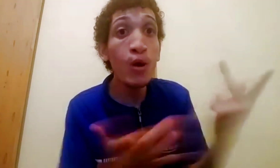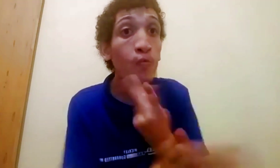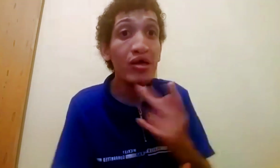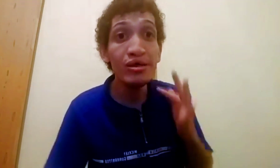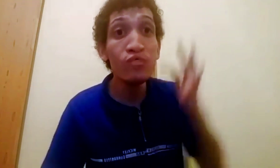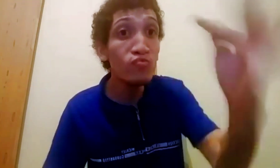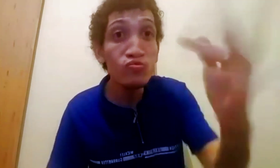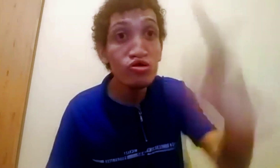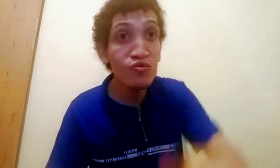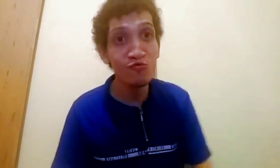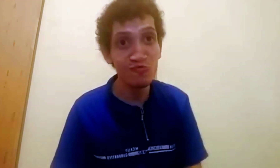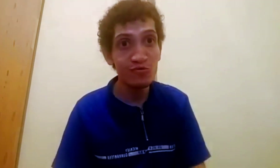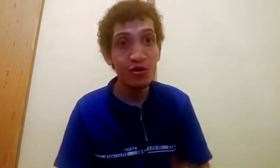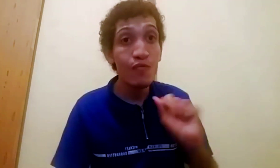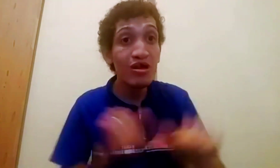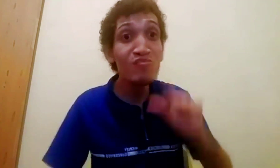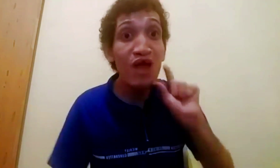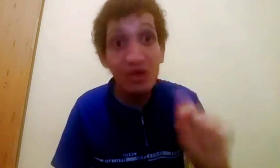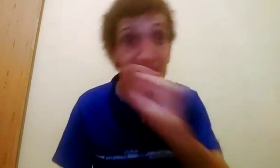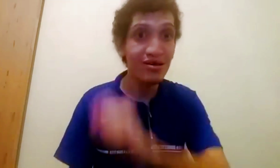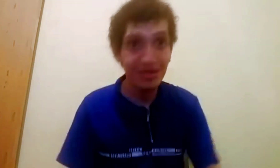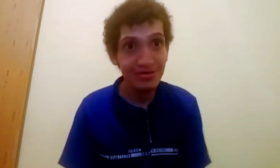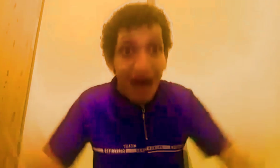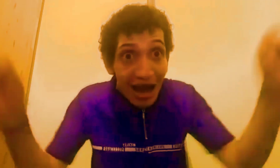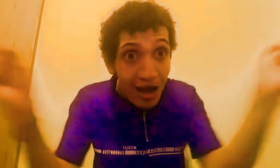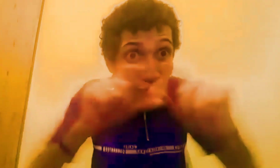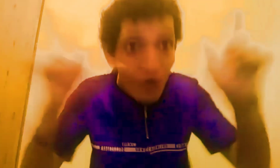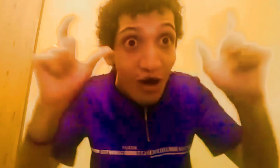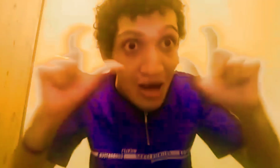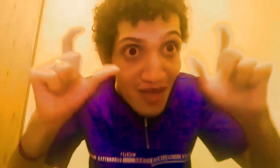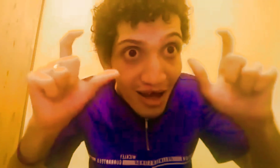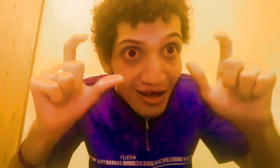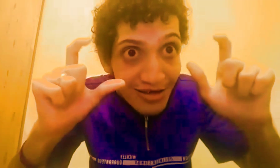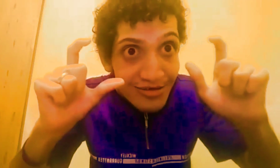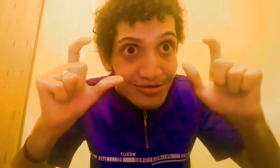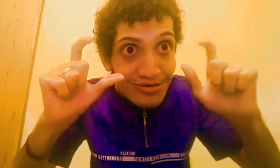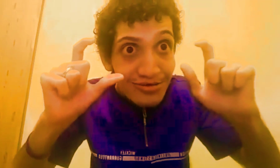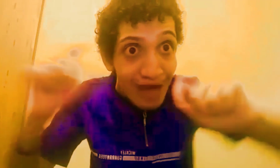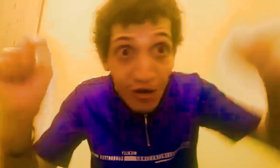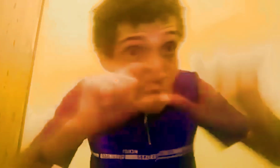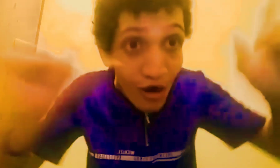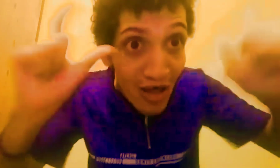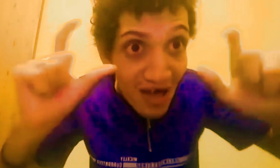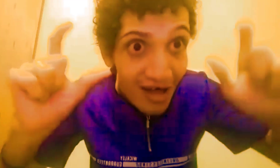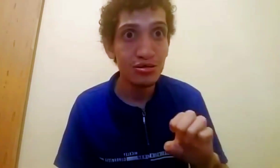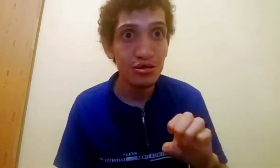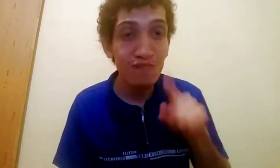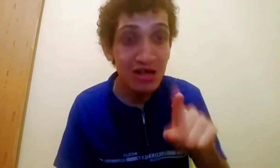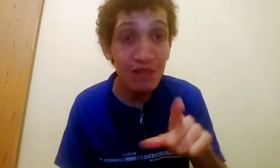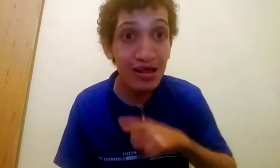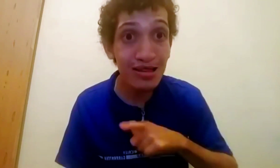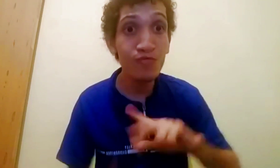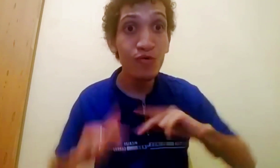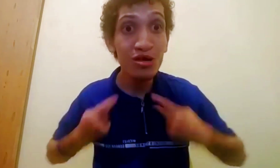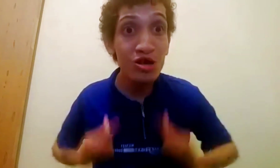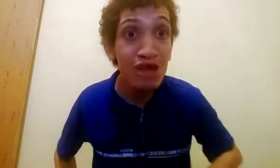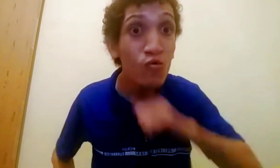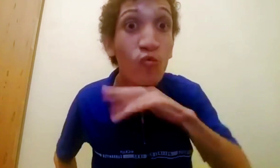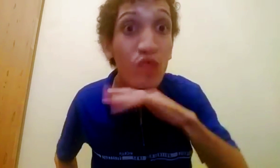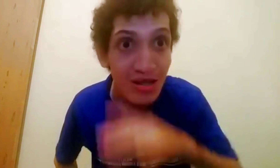não ter ser o futuro de novo. Tem que mudar o quê? A horda. A horda. Você tá sendo um ser humano ruim.